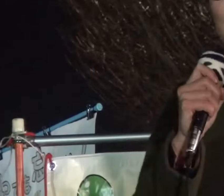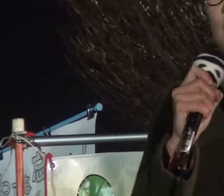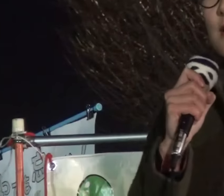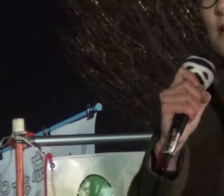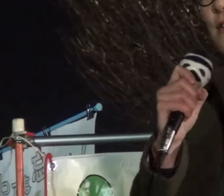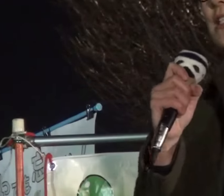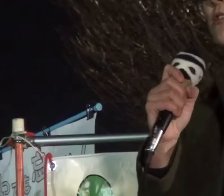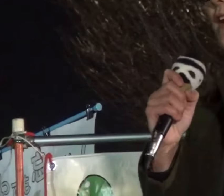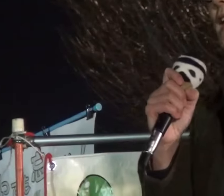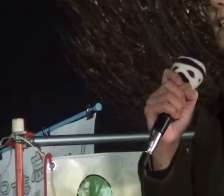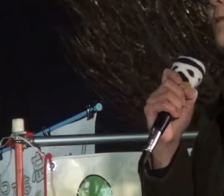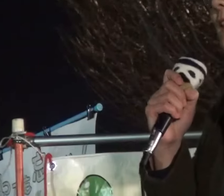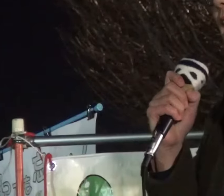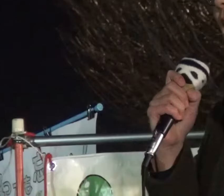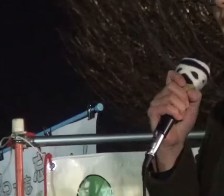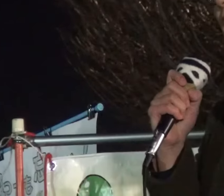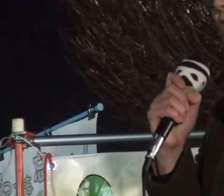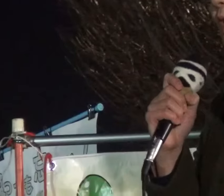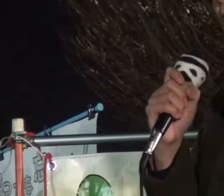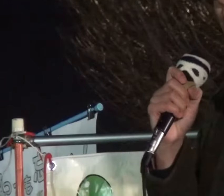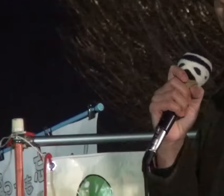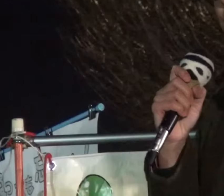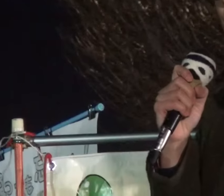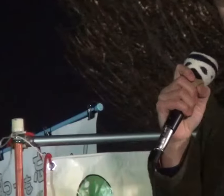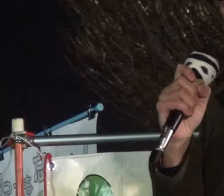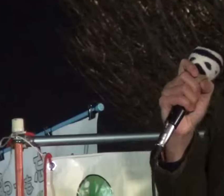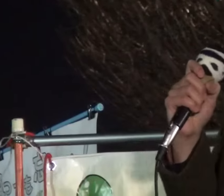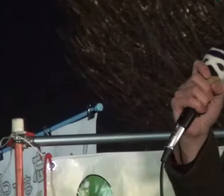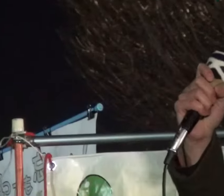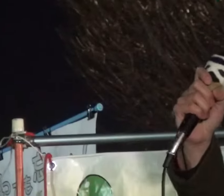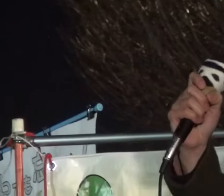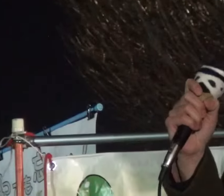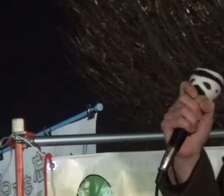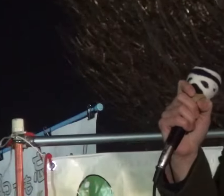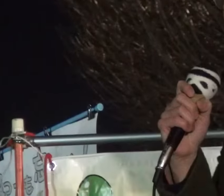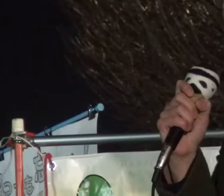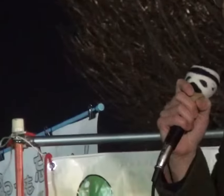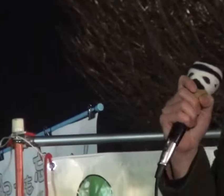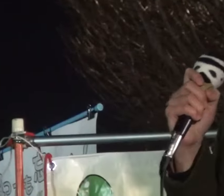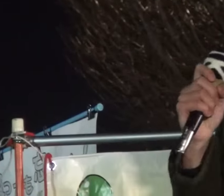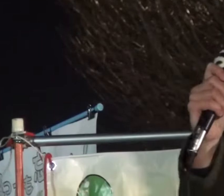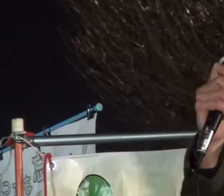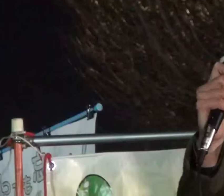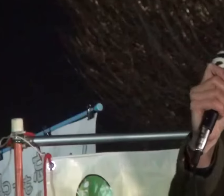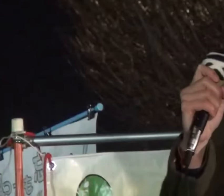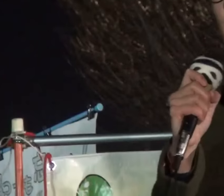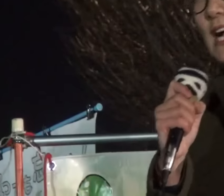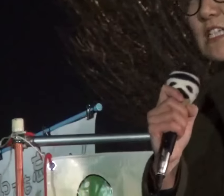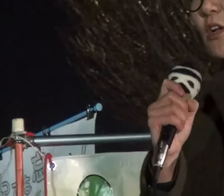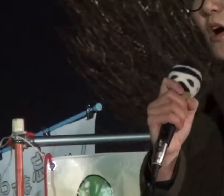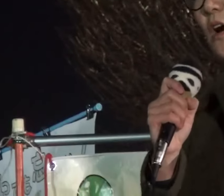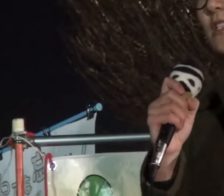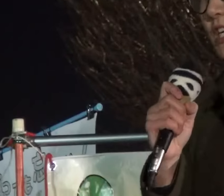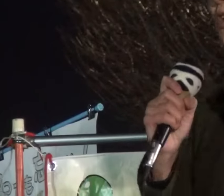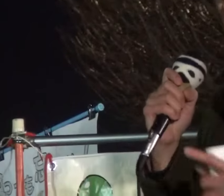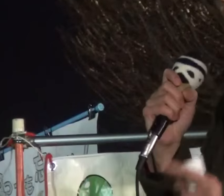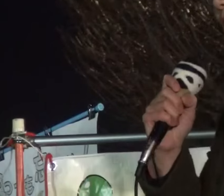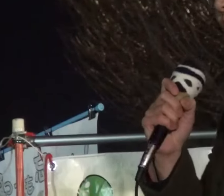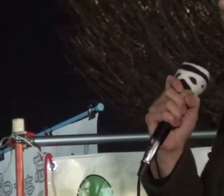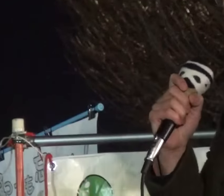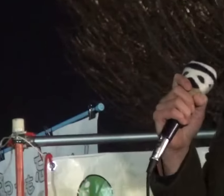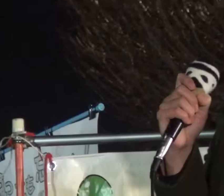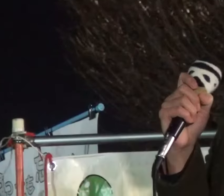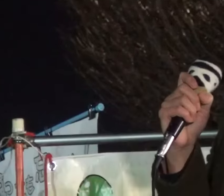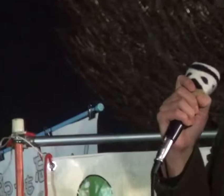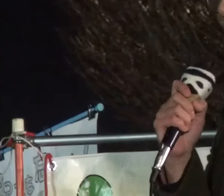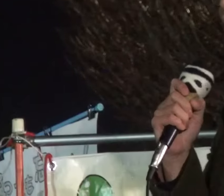私は改めて今日福島から来られた あの原発の被害者の、事故の被害